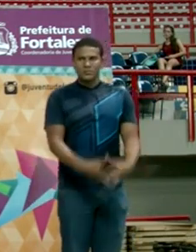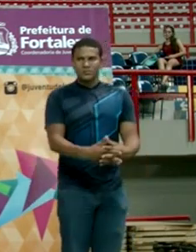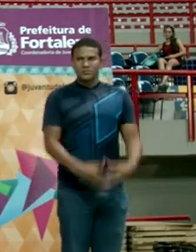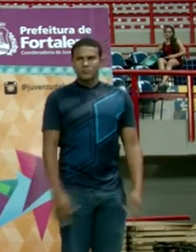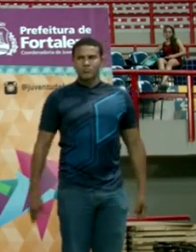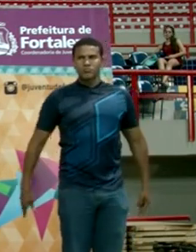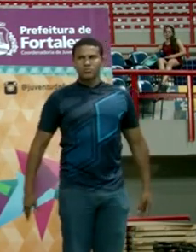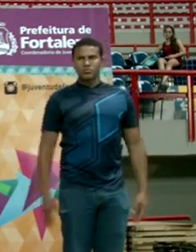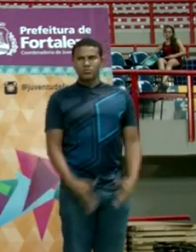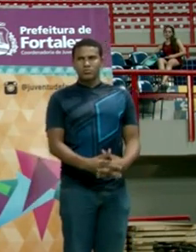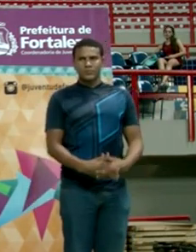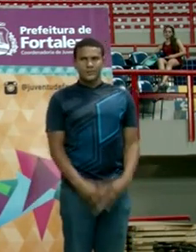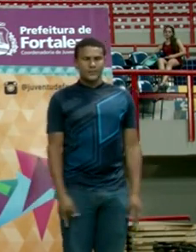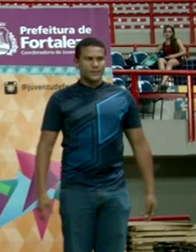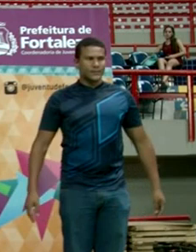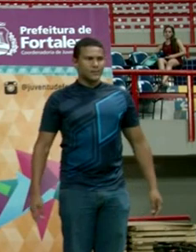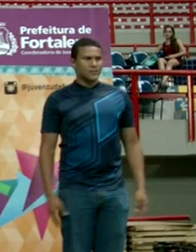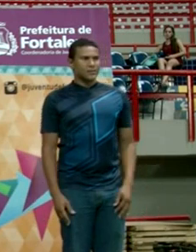Gente,